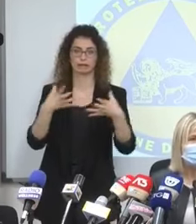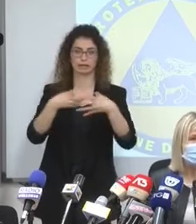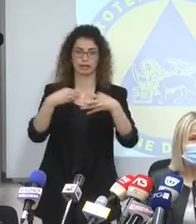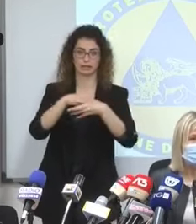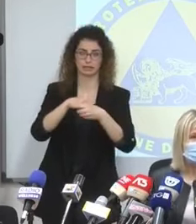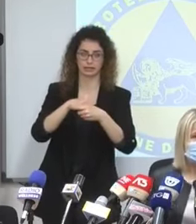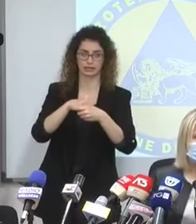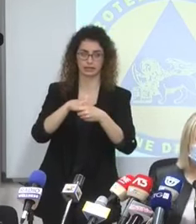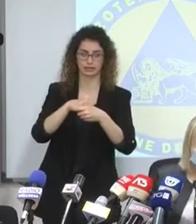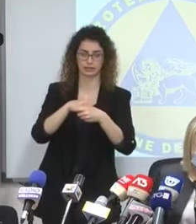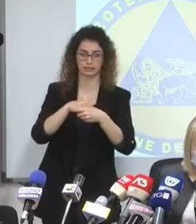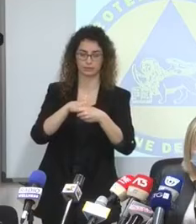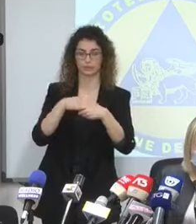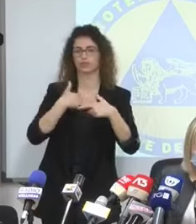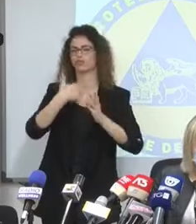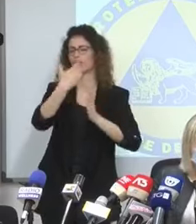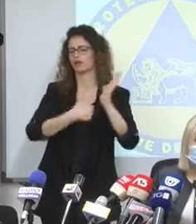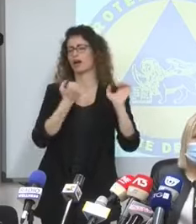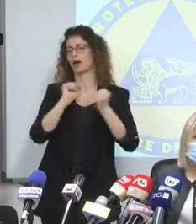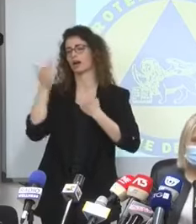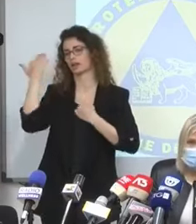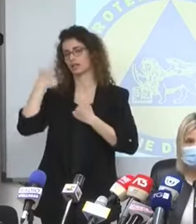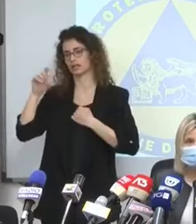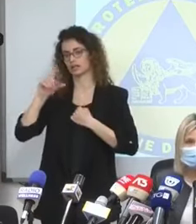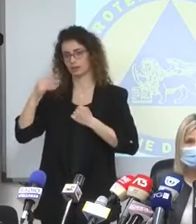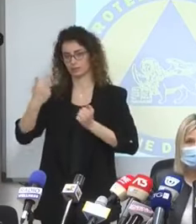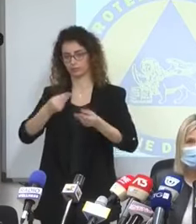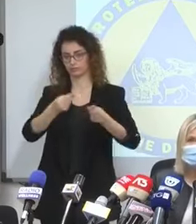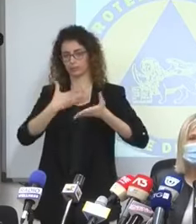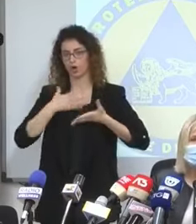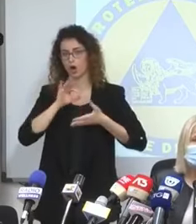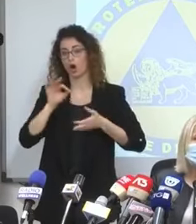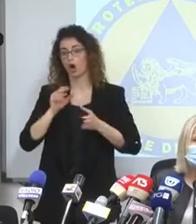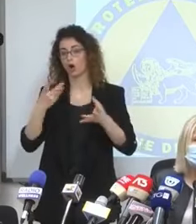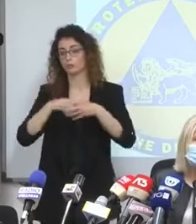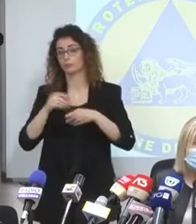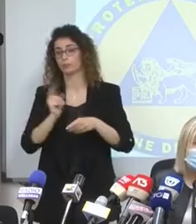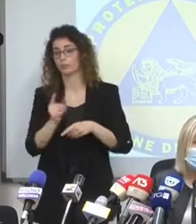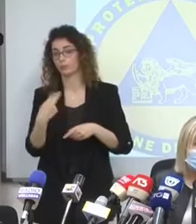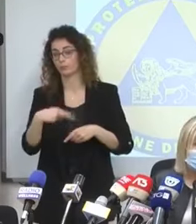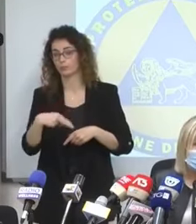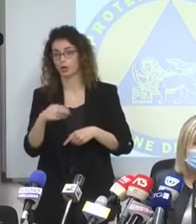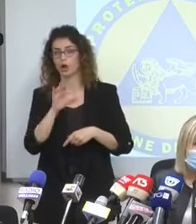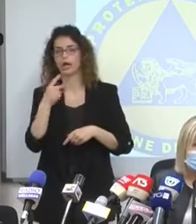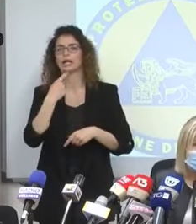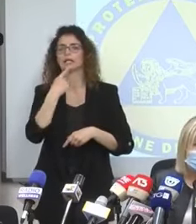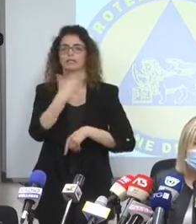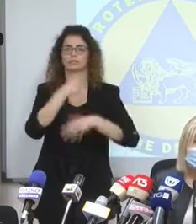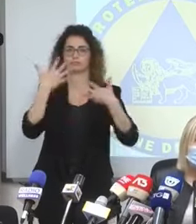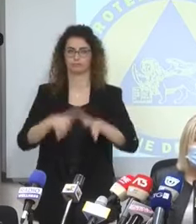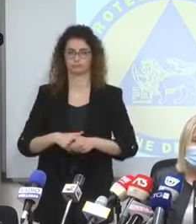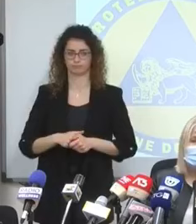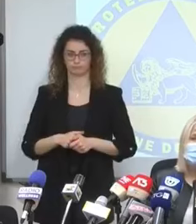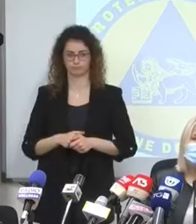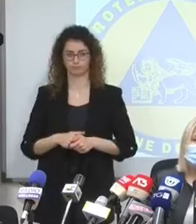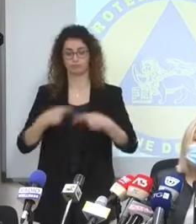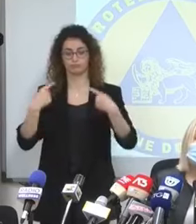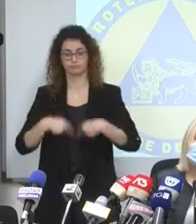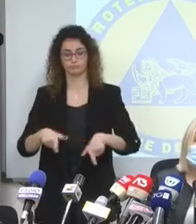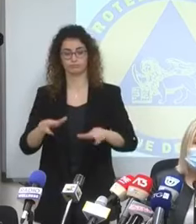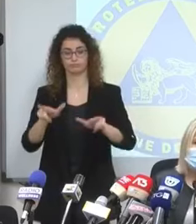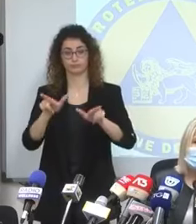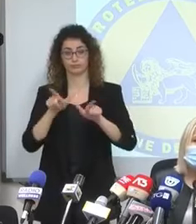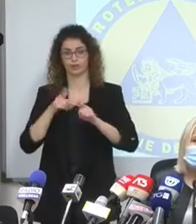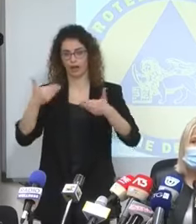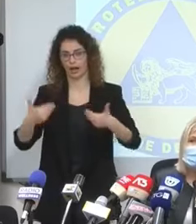perché sono rientrati nel famoso elenco che ci ha fornito il SER, oppure sono rimasti fuori, anche quelli che sono già stati vaccinati e chiamati. Questo ci